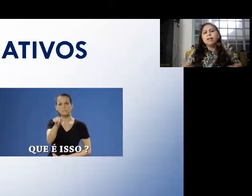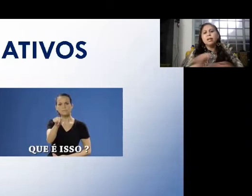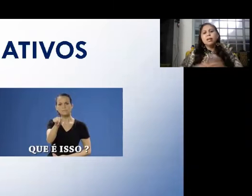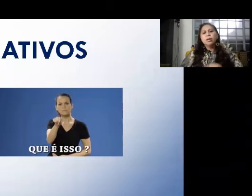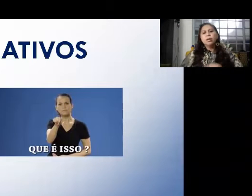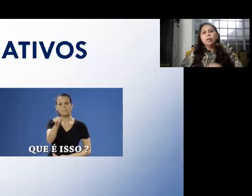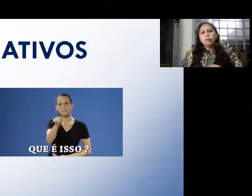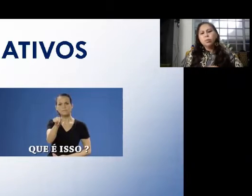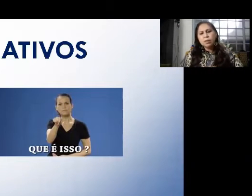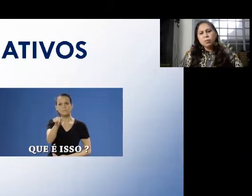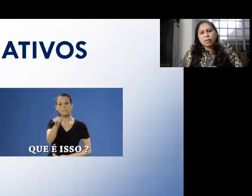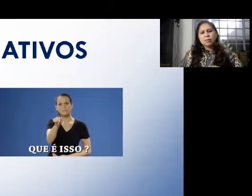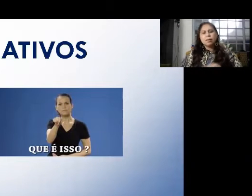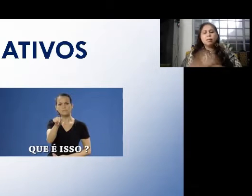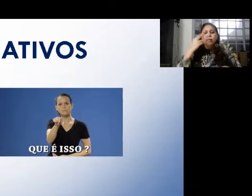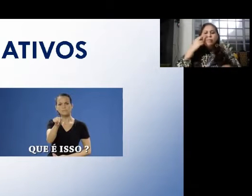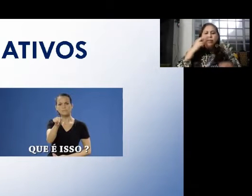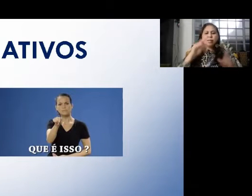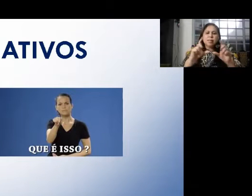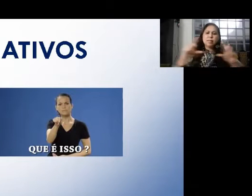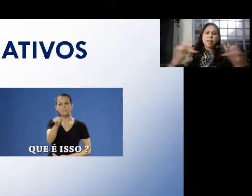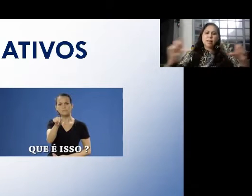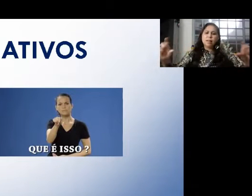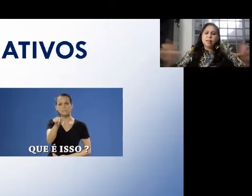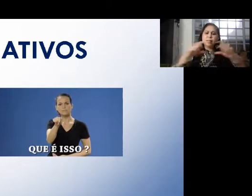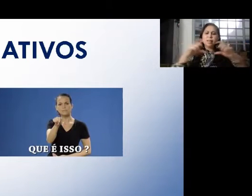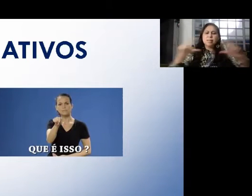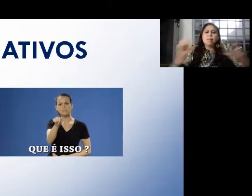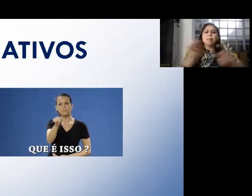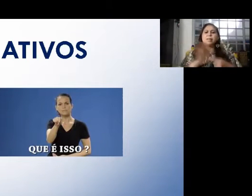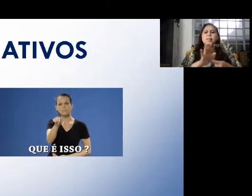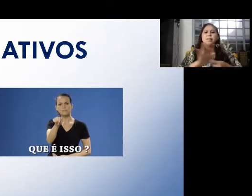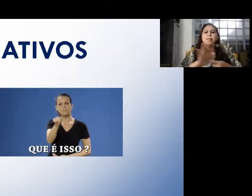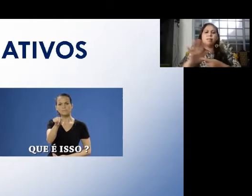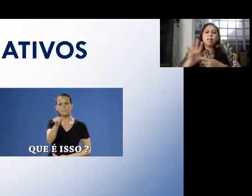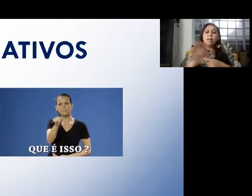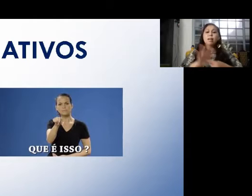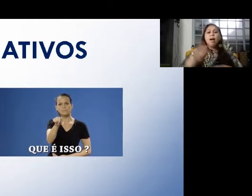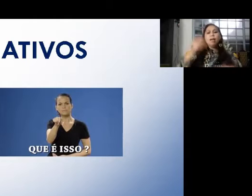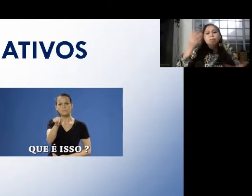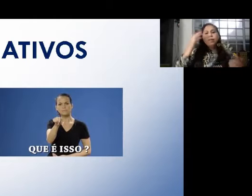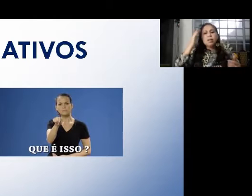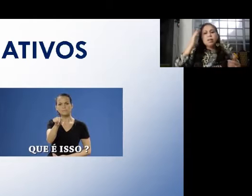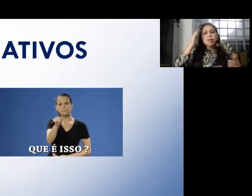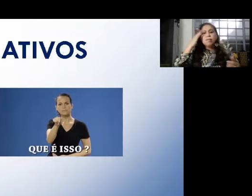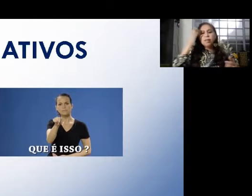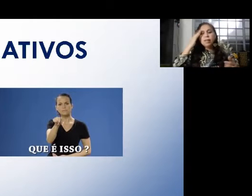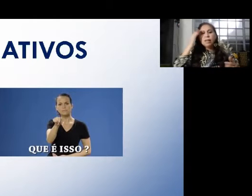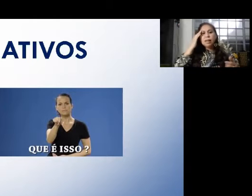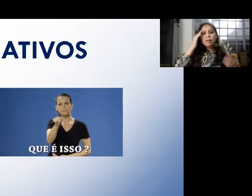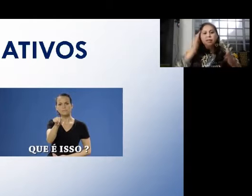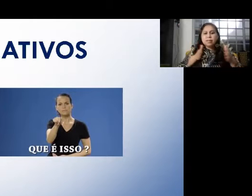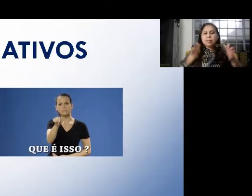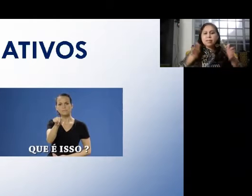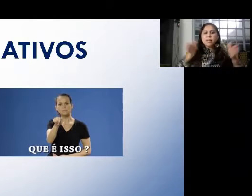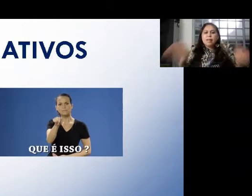ali nos espaços. Então, quando vocês verem esse diagrama, nessa representação aí vocês já vão entender que